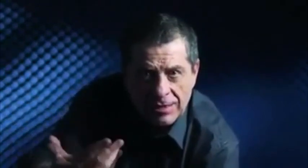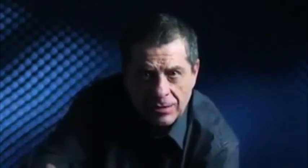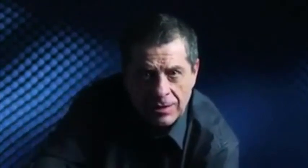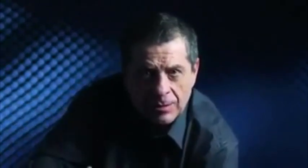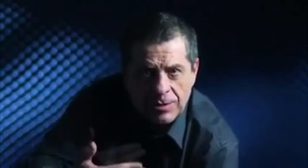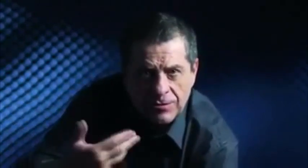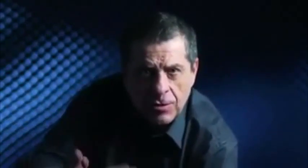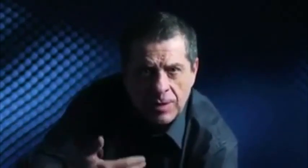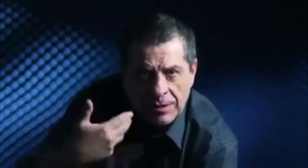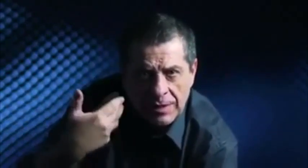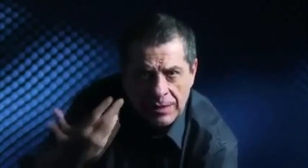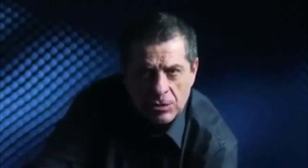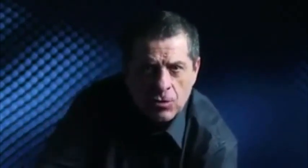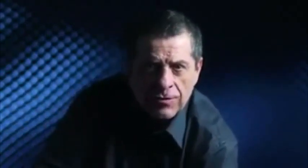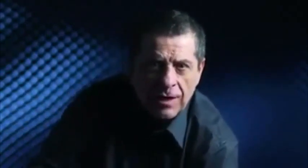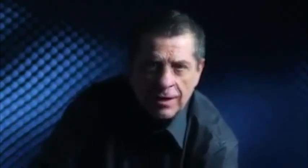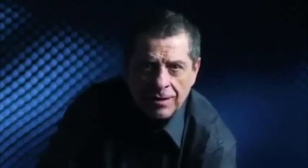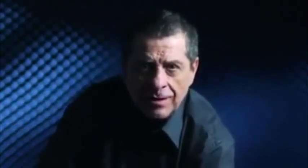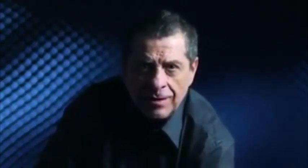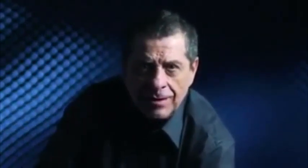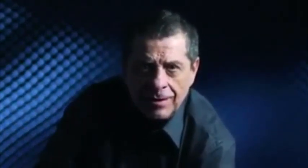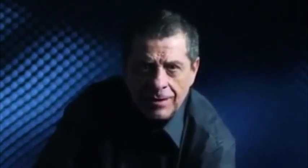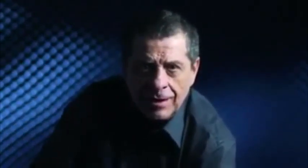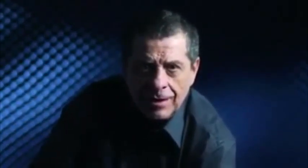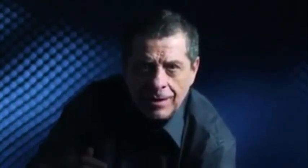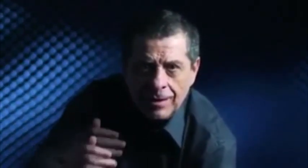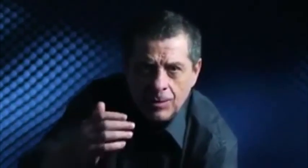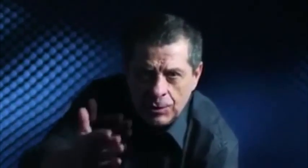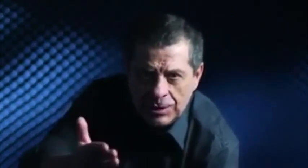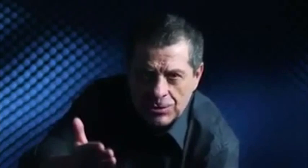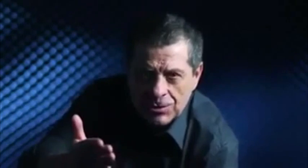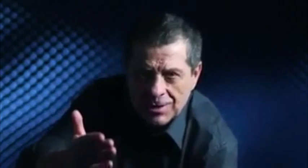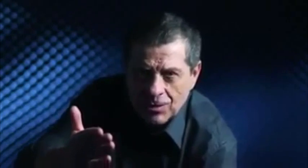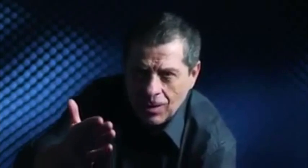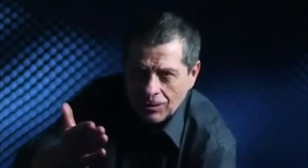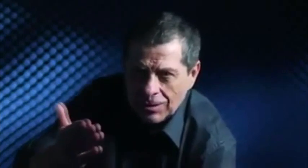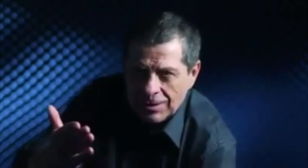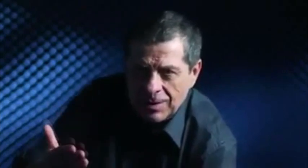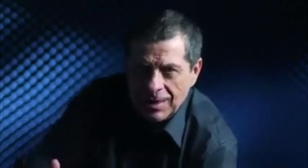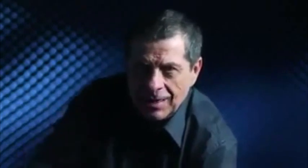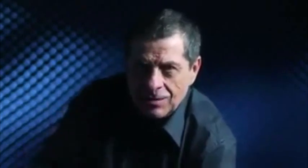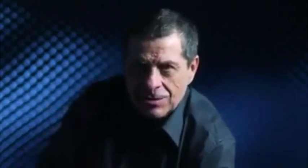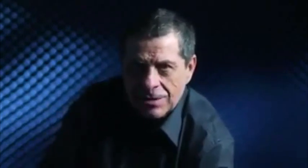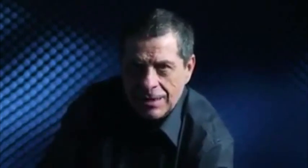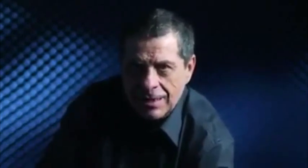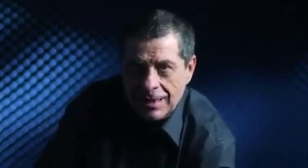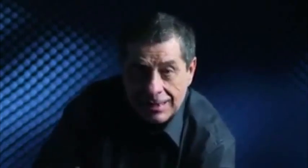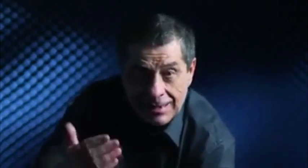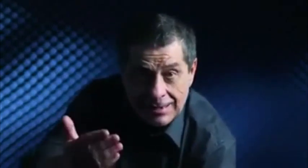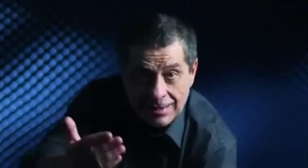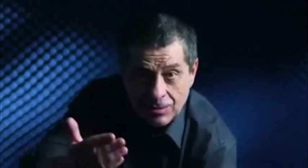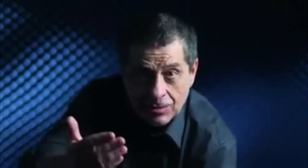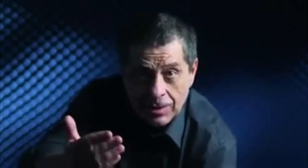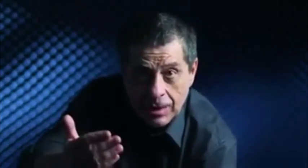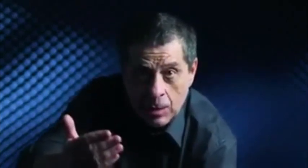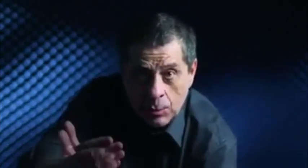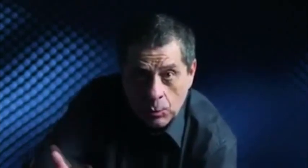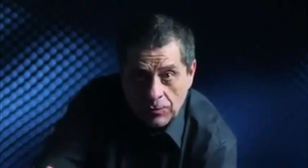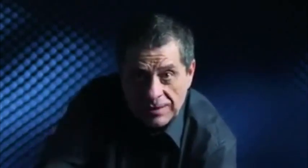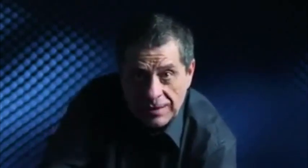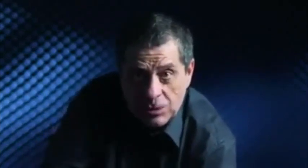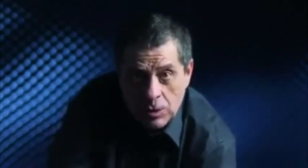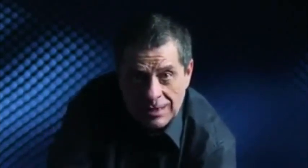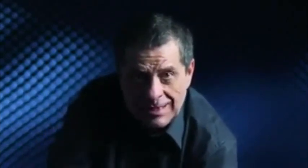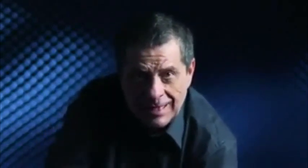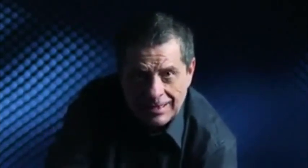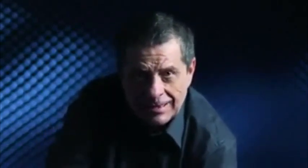liberdade de usar seu tempo de forma que lhes convém. Por isso são autodisciplinados. E assim sendo,